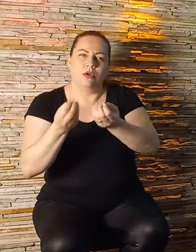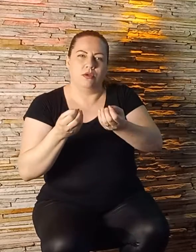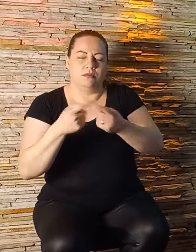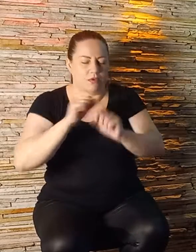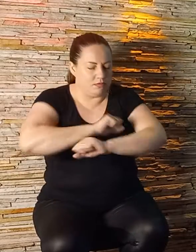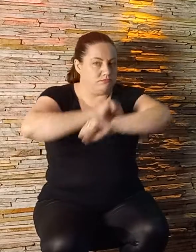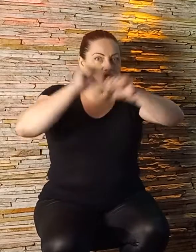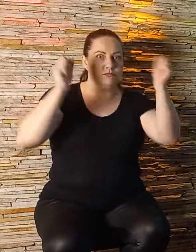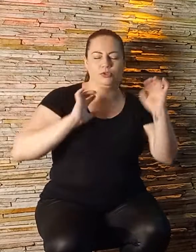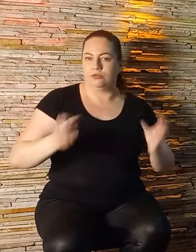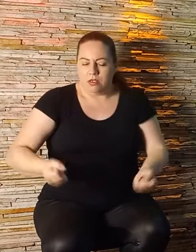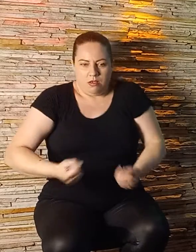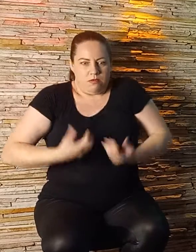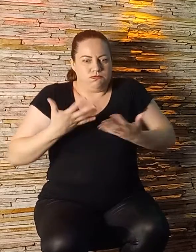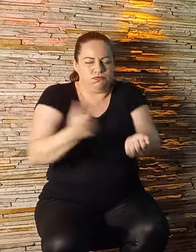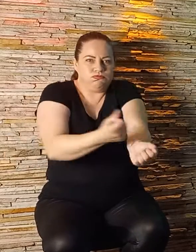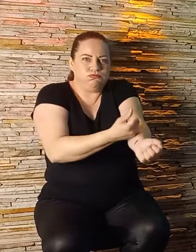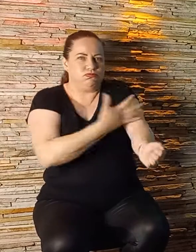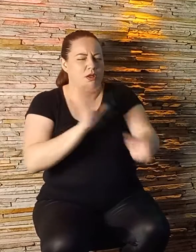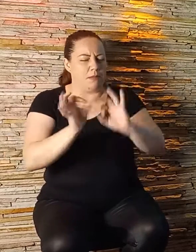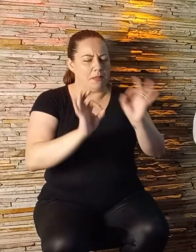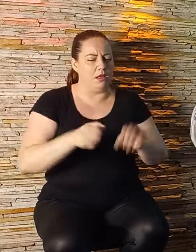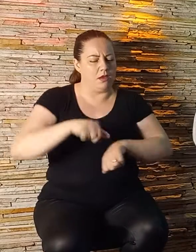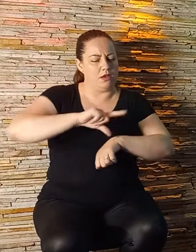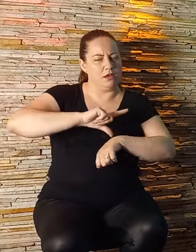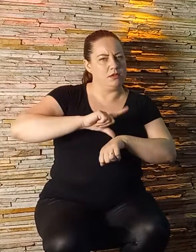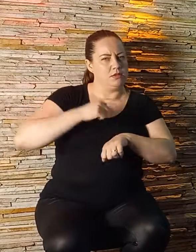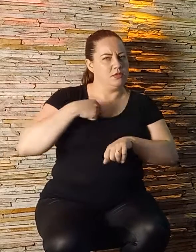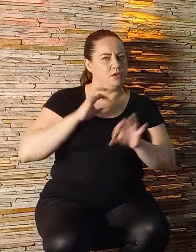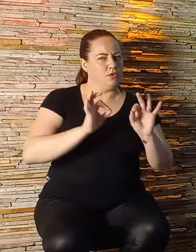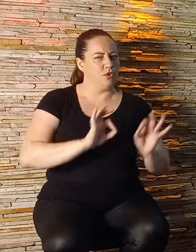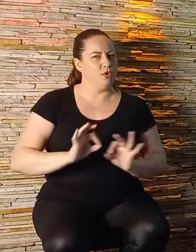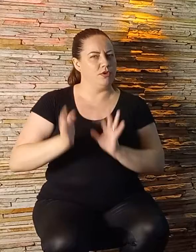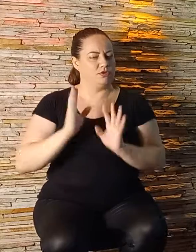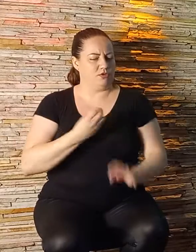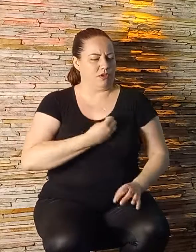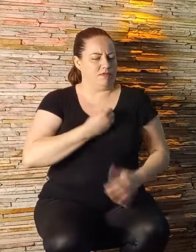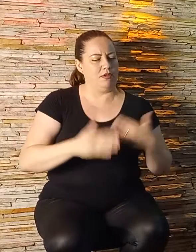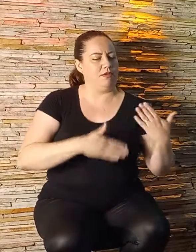já foi dormir né